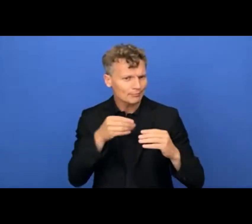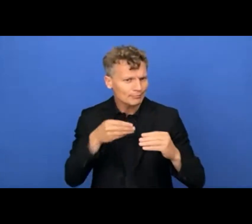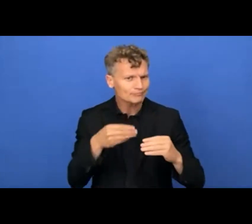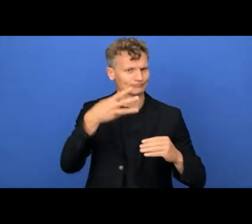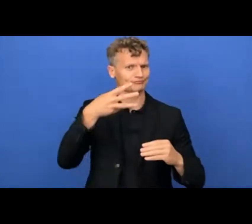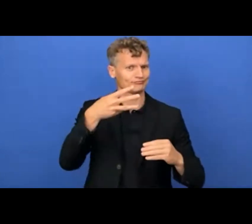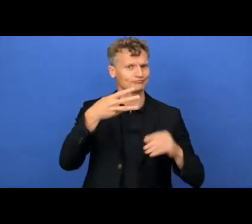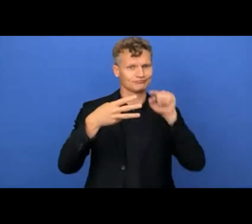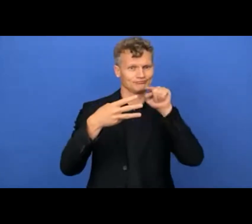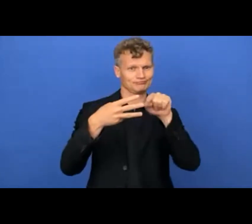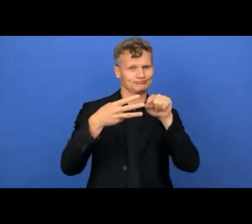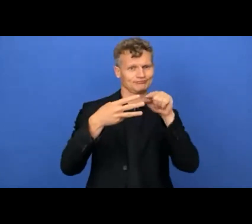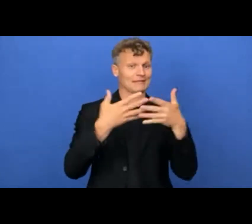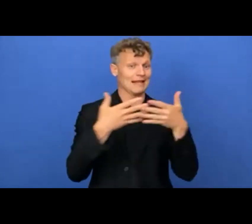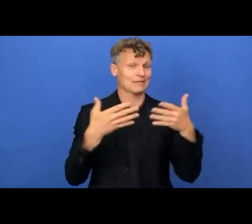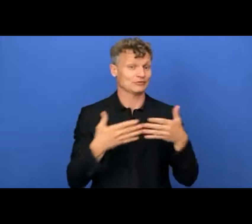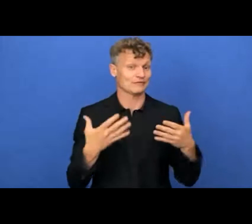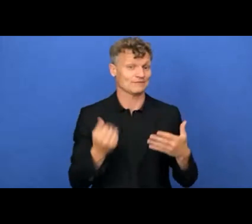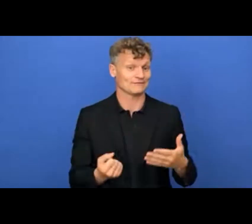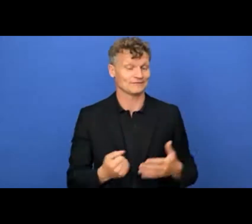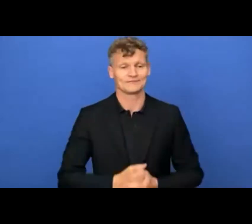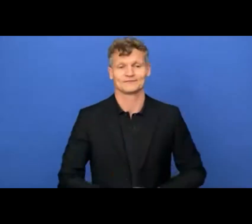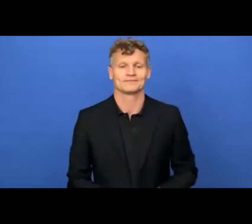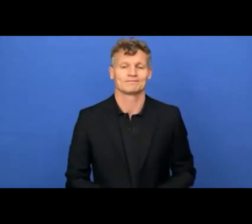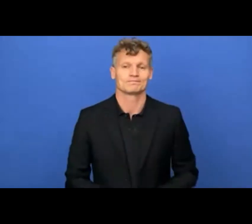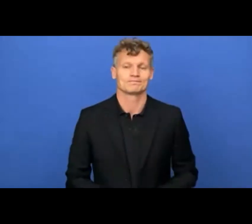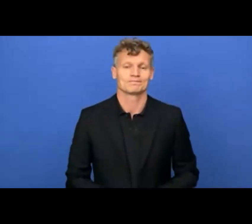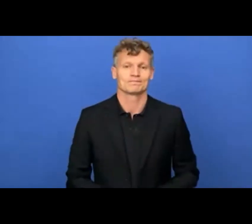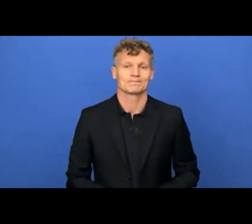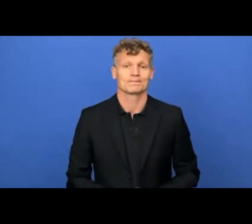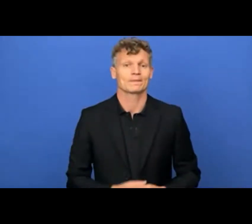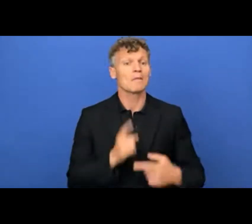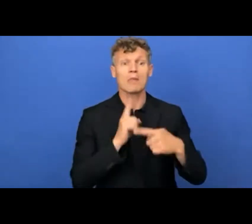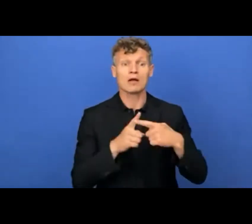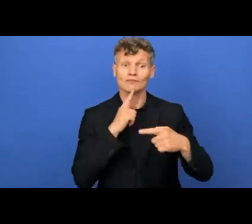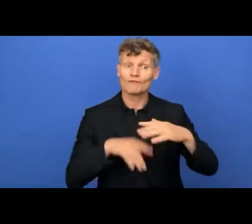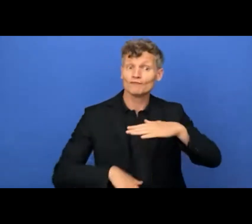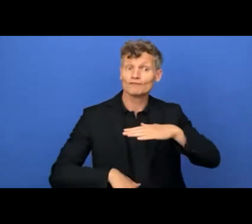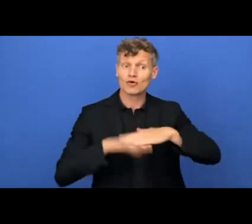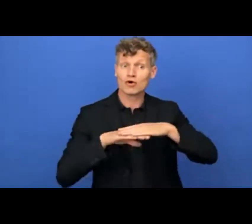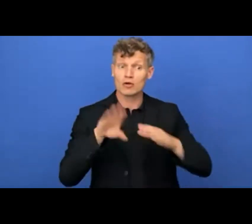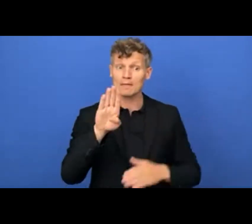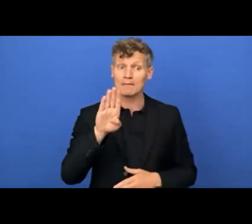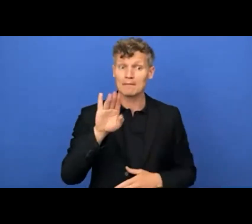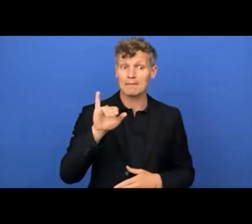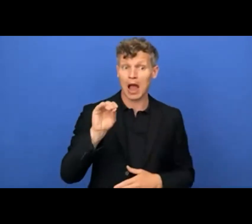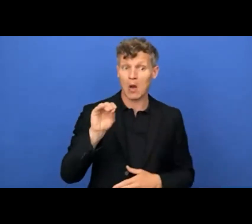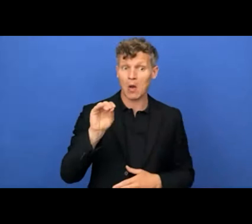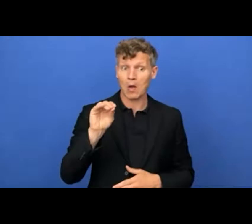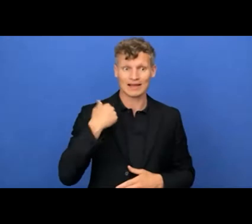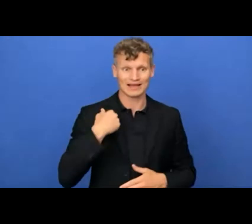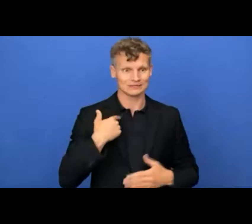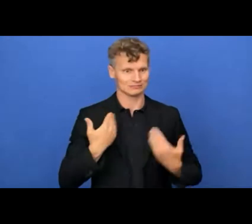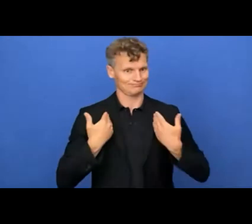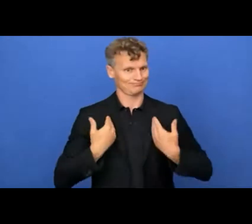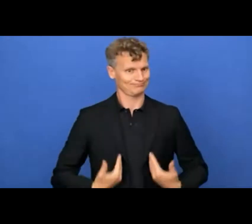à droite. Vous choisissez la langue de votre choix. Et par ailleurs, les liens, les hyperliens seront